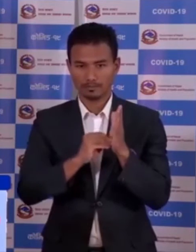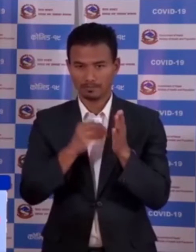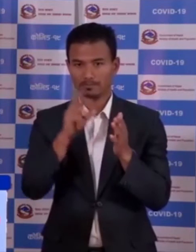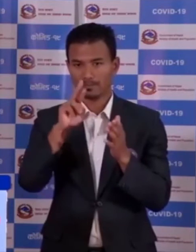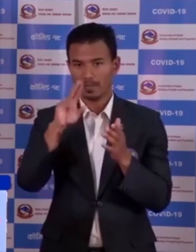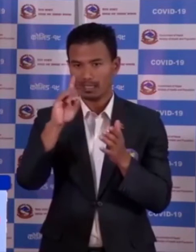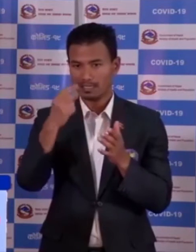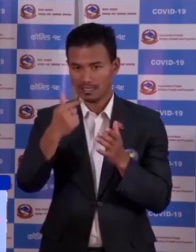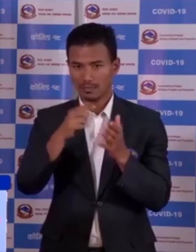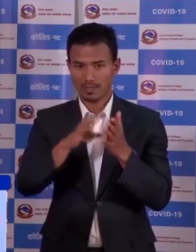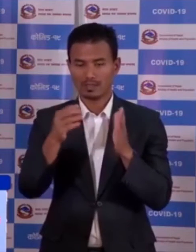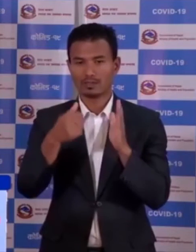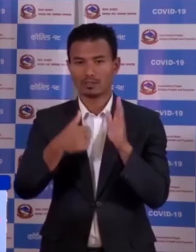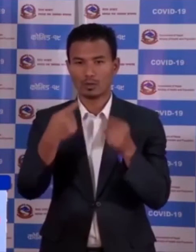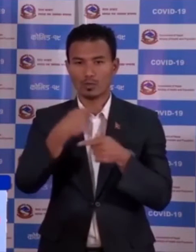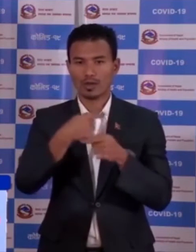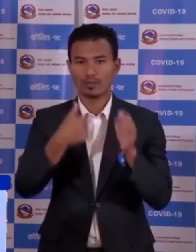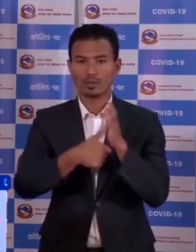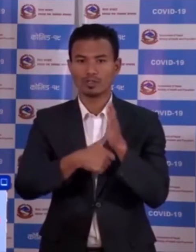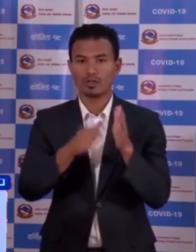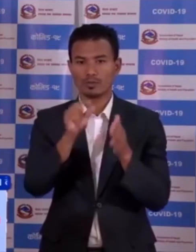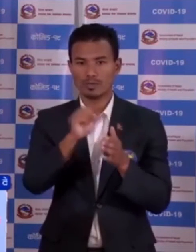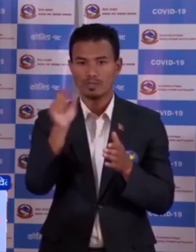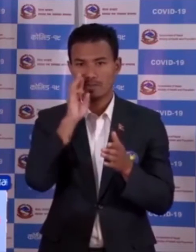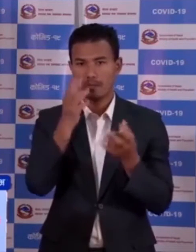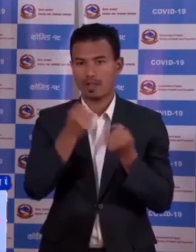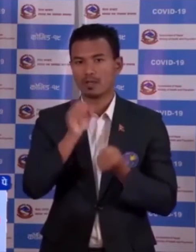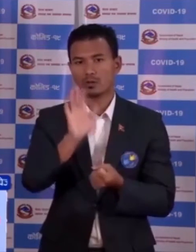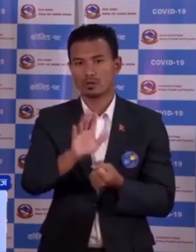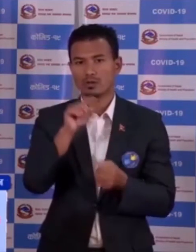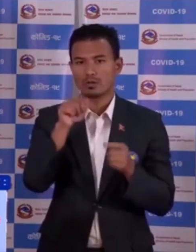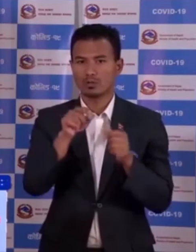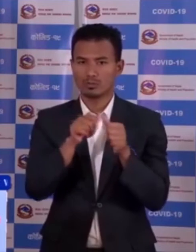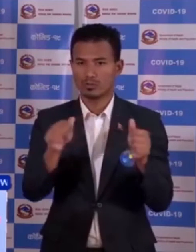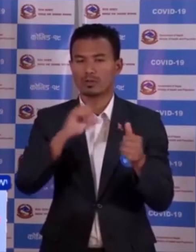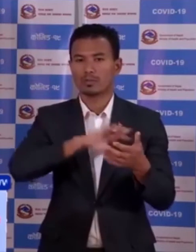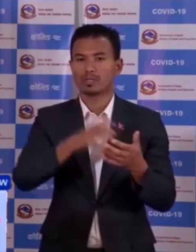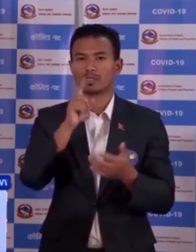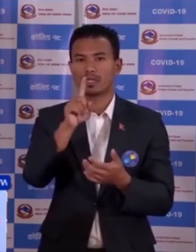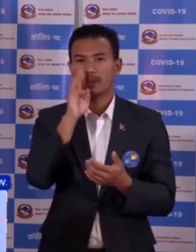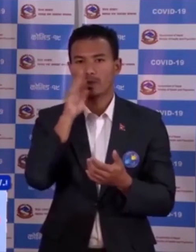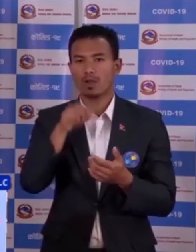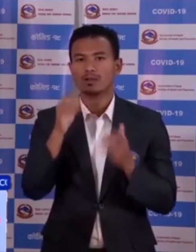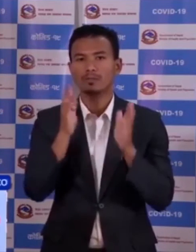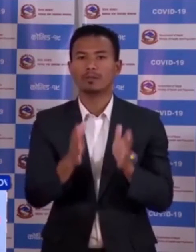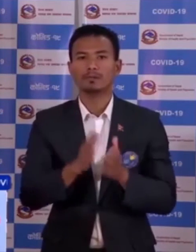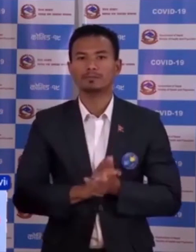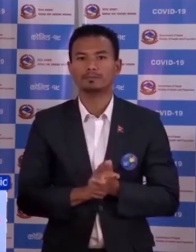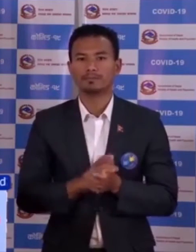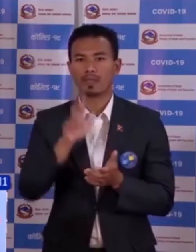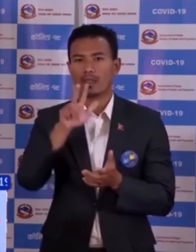हामीलाई आरडीटी विधिबाट गरिएका नमूना परीक्षणहरुको बारेमा प्राप्त भएको छ। सो अनुसार प्रदेश नम्बर 1 मा हालसम्म